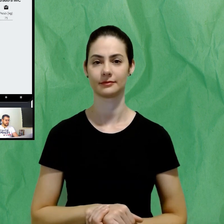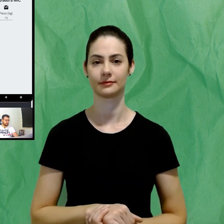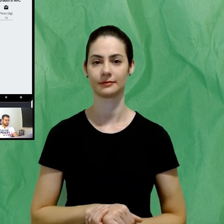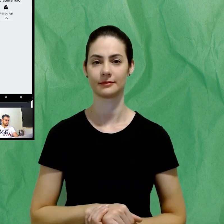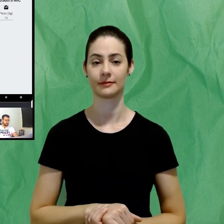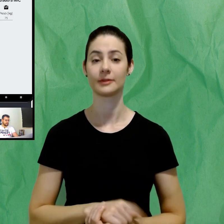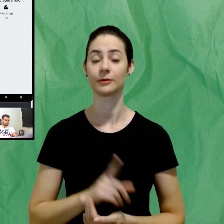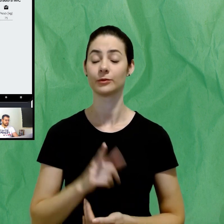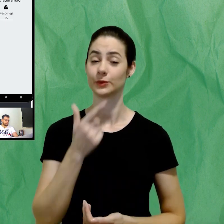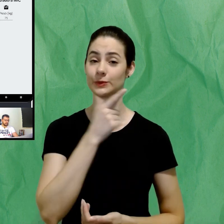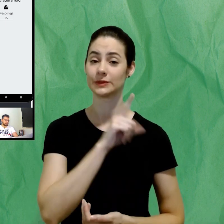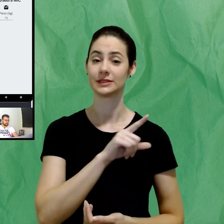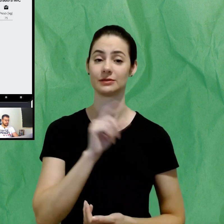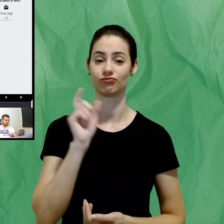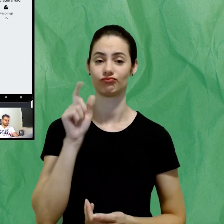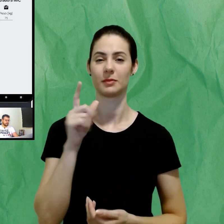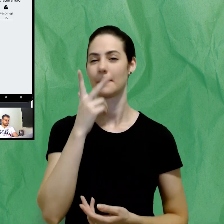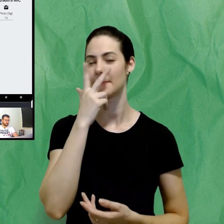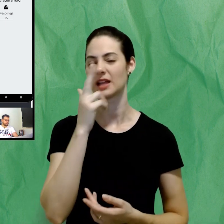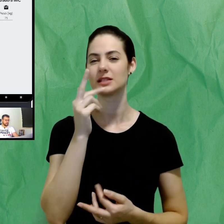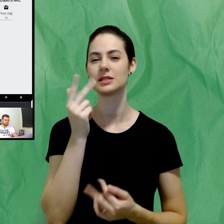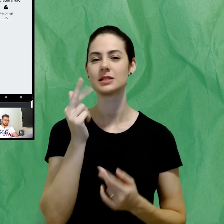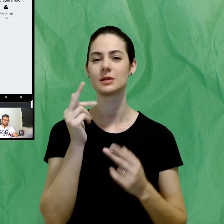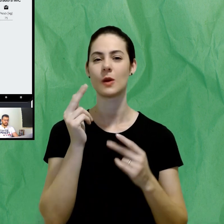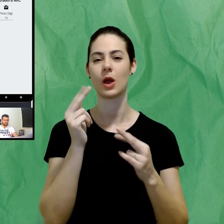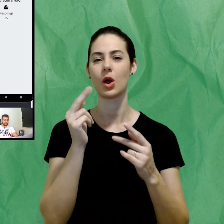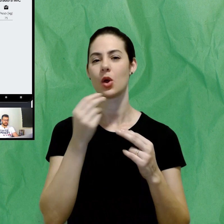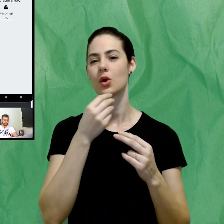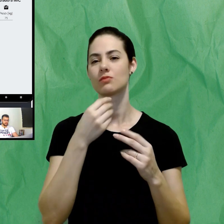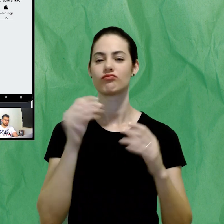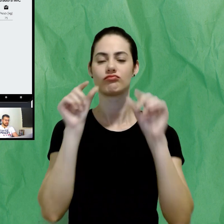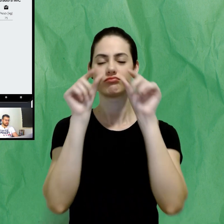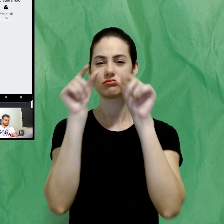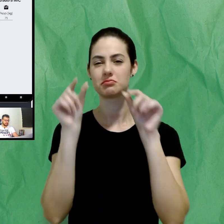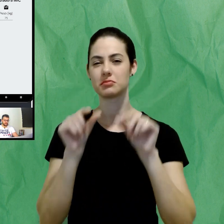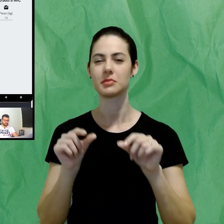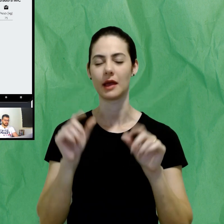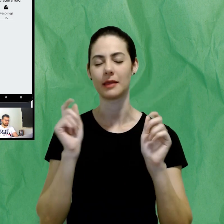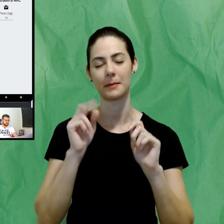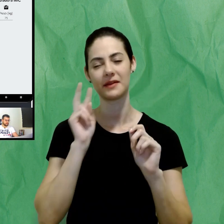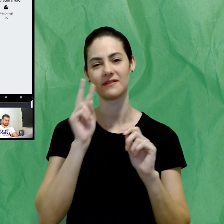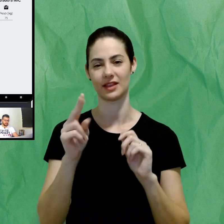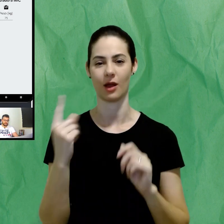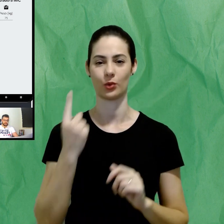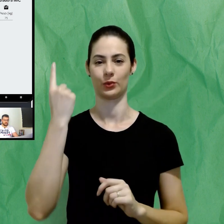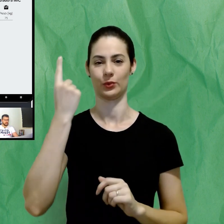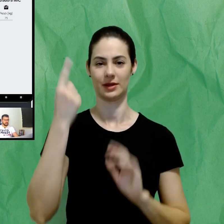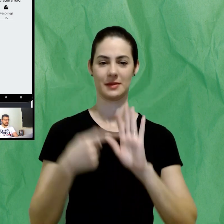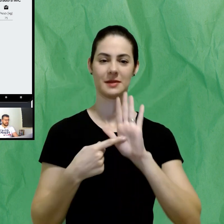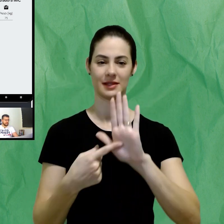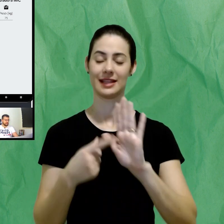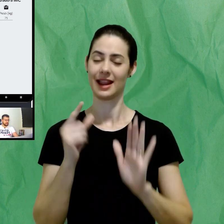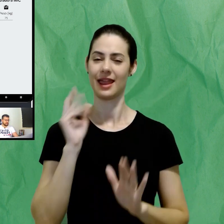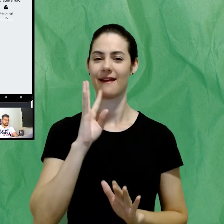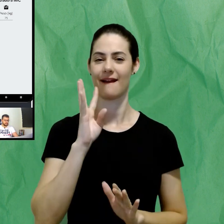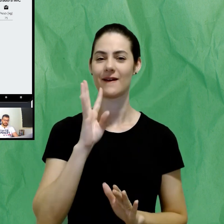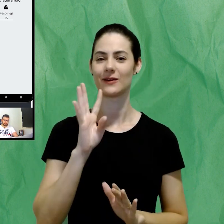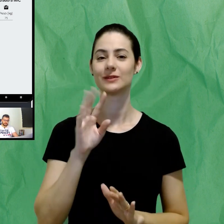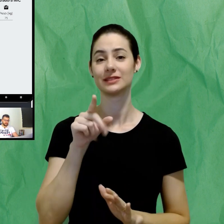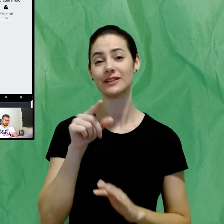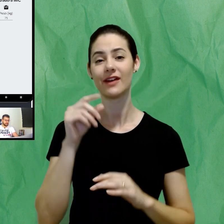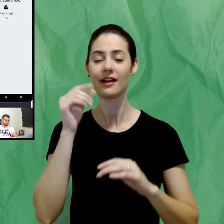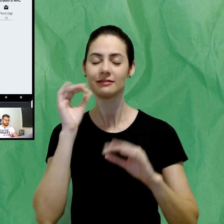Height. Esse aqui vai trazer como se fosse um bonequinho ali, mostrando a altura dele. É bem intuitivo, tá? Isso é bem legal, gente, quando a gente